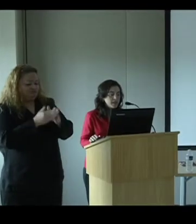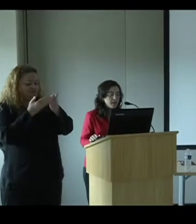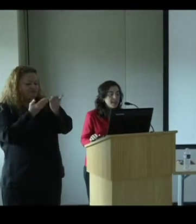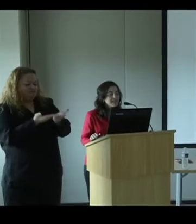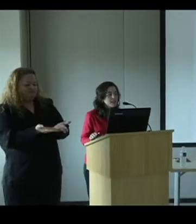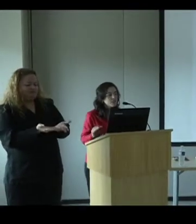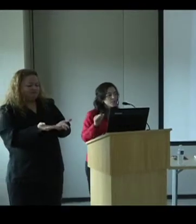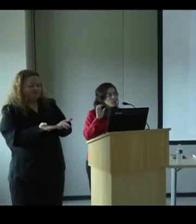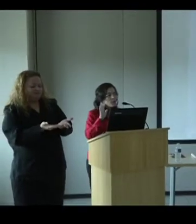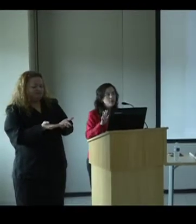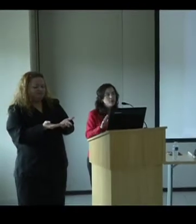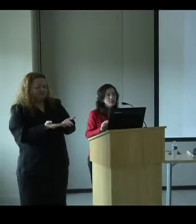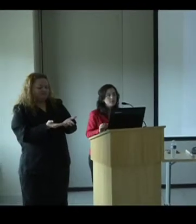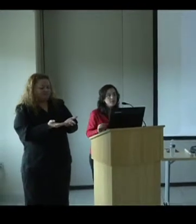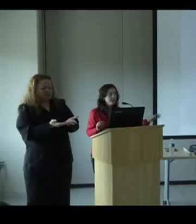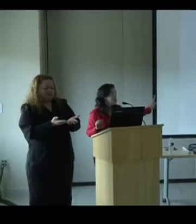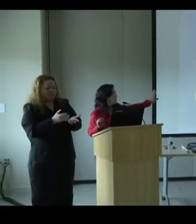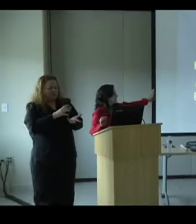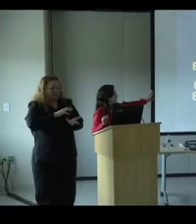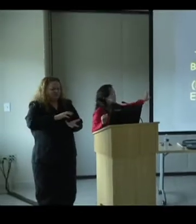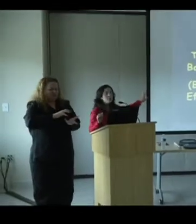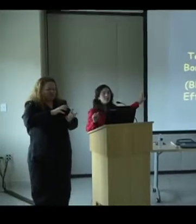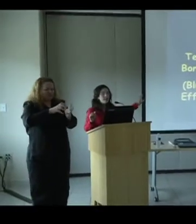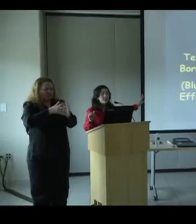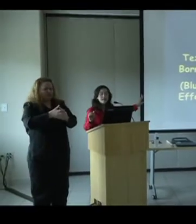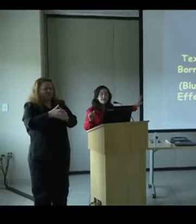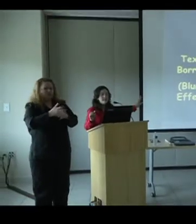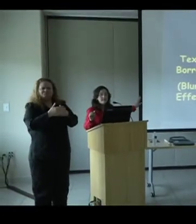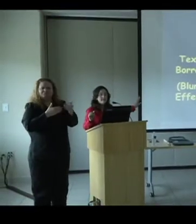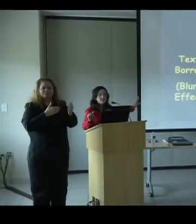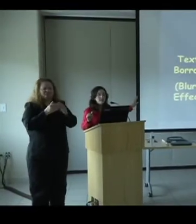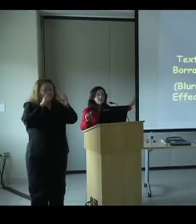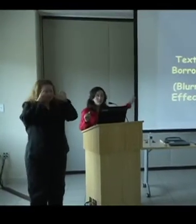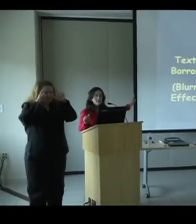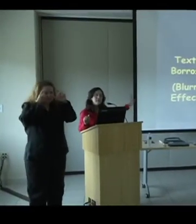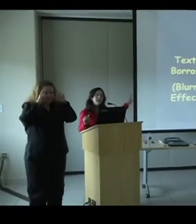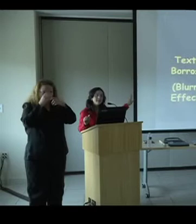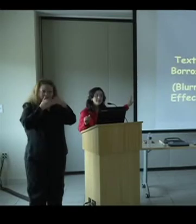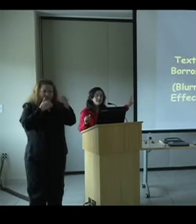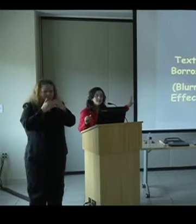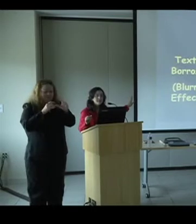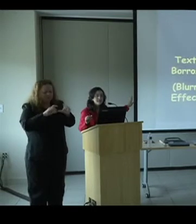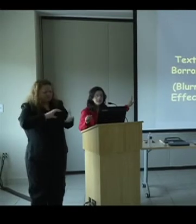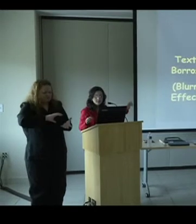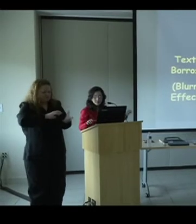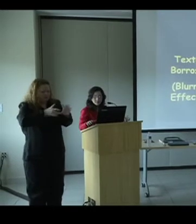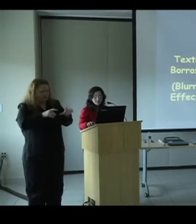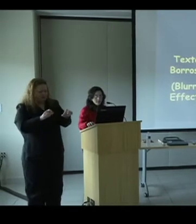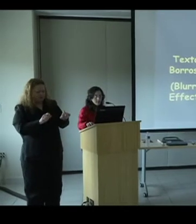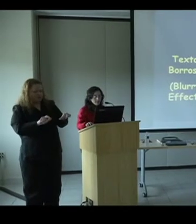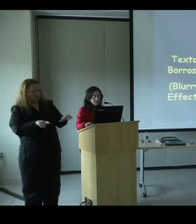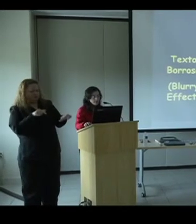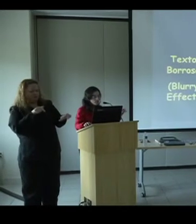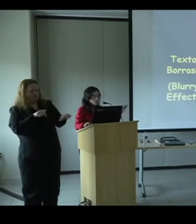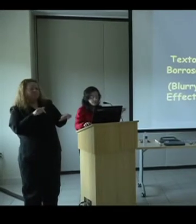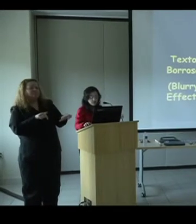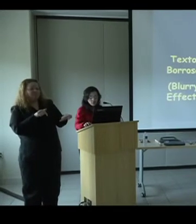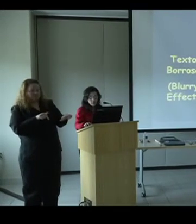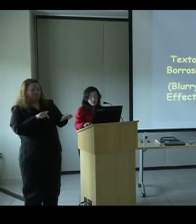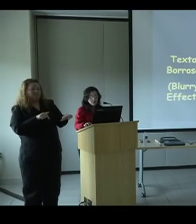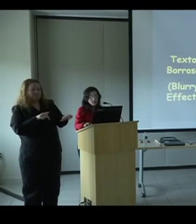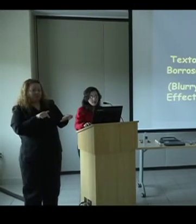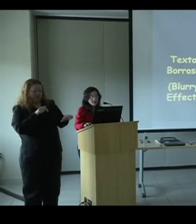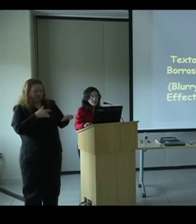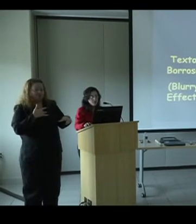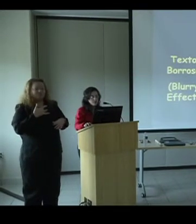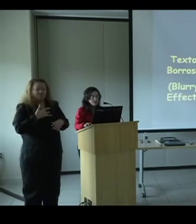el texto lo ven borroso así no importa que traigan gafas lo van a ver así esos son